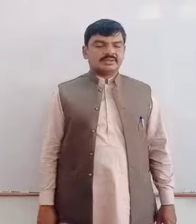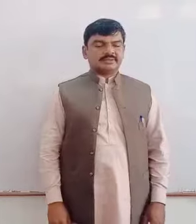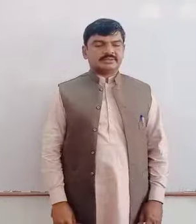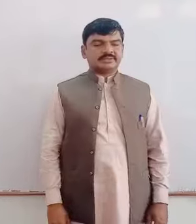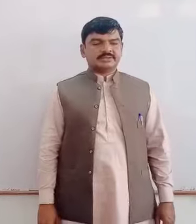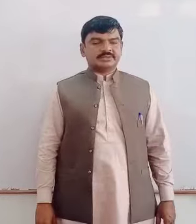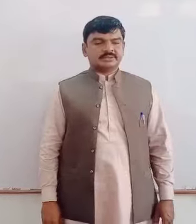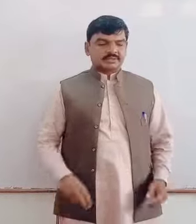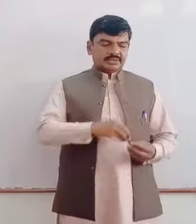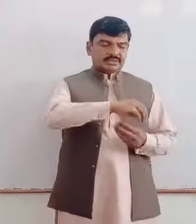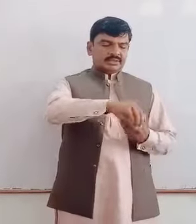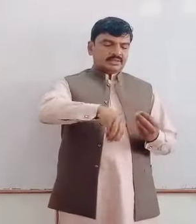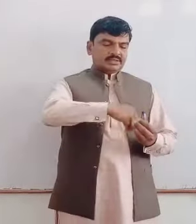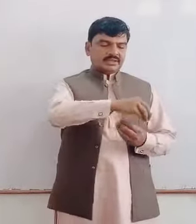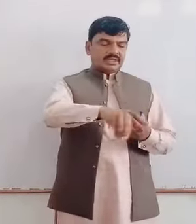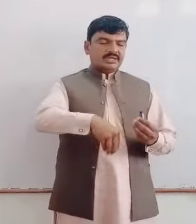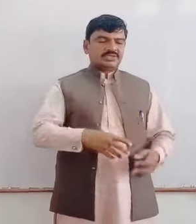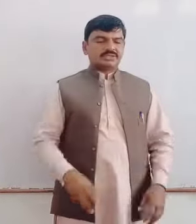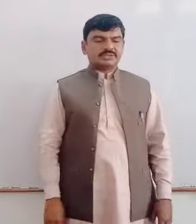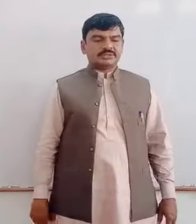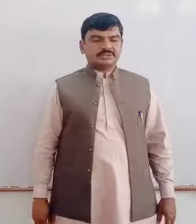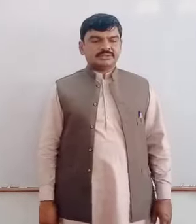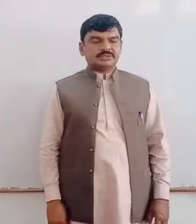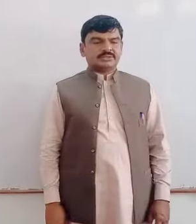ज़कात, हज, हज, शब बारात,